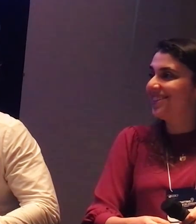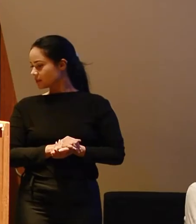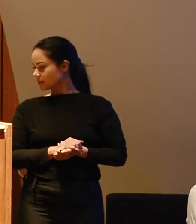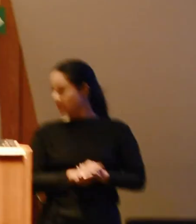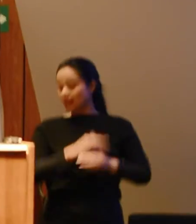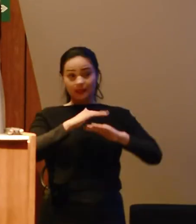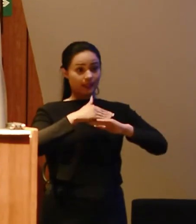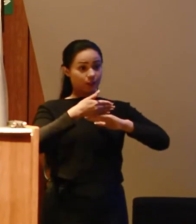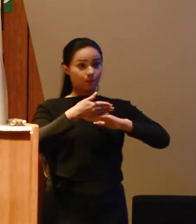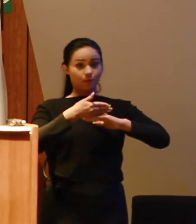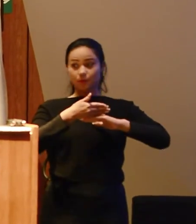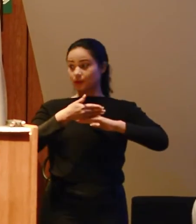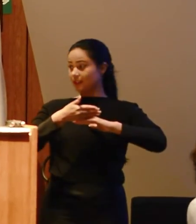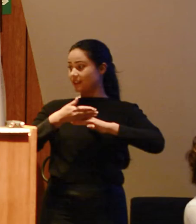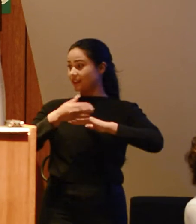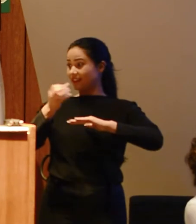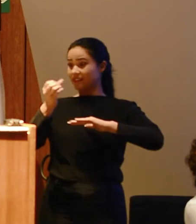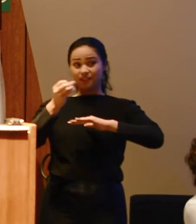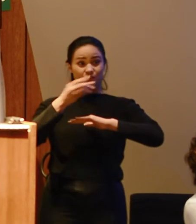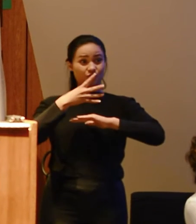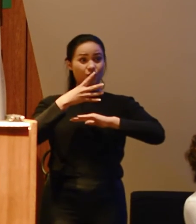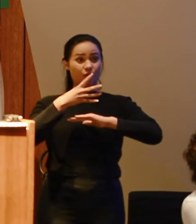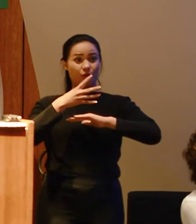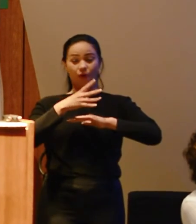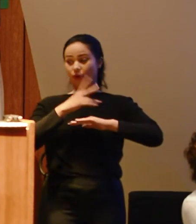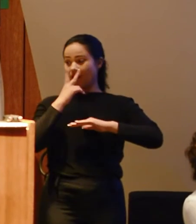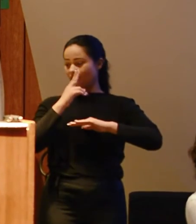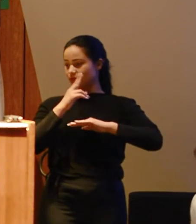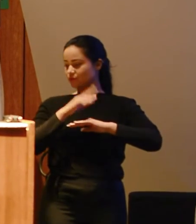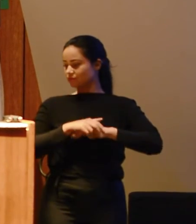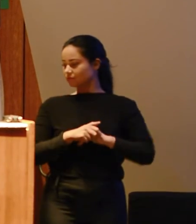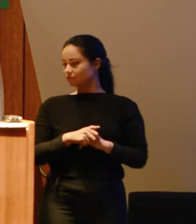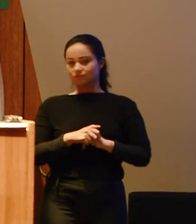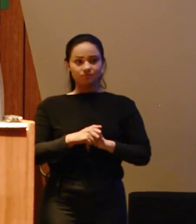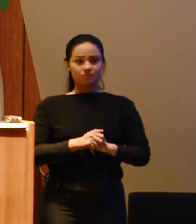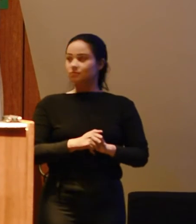o laptop aqui, ele reiniciou, deve estar...